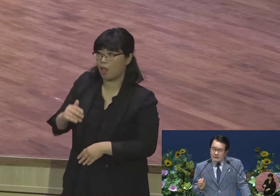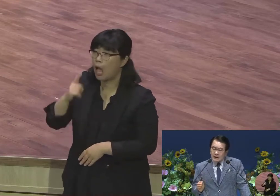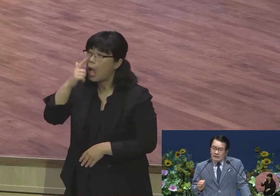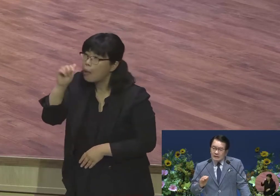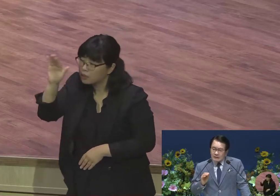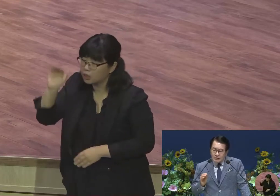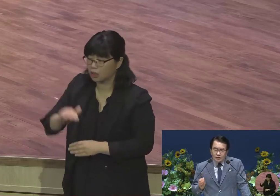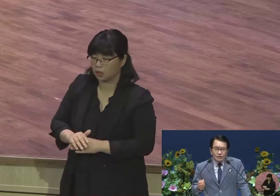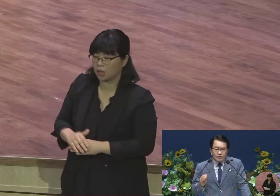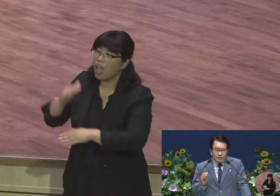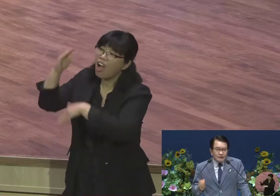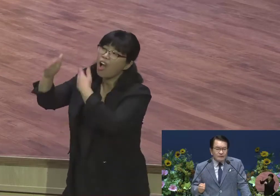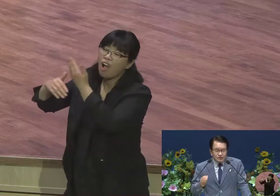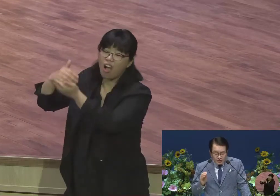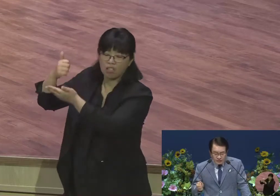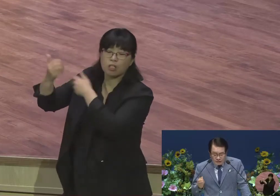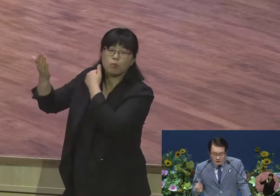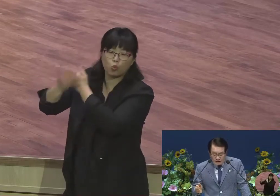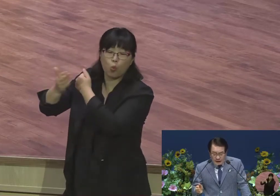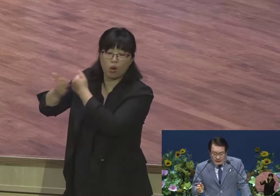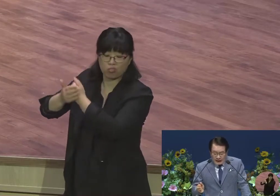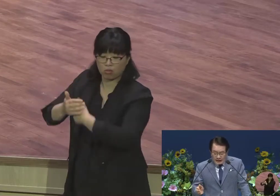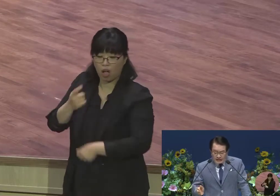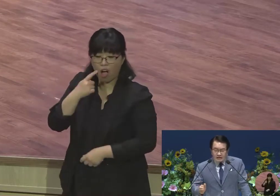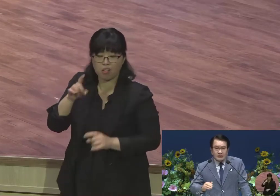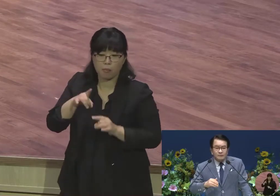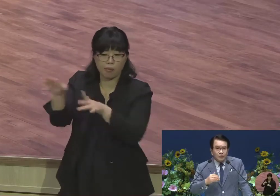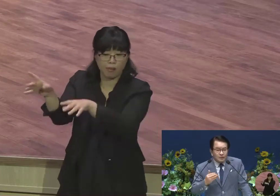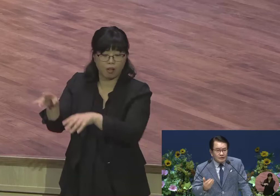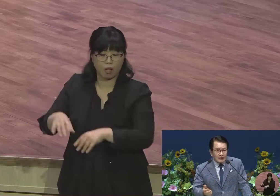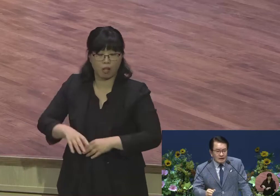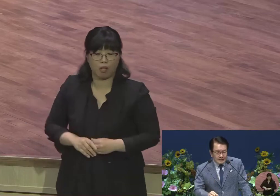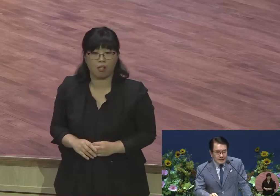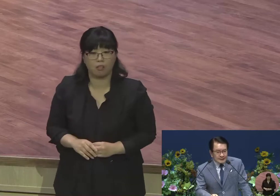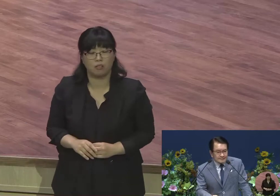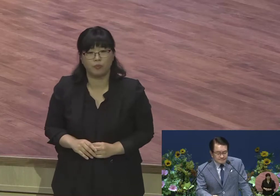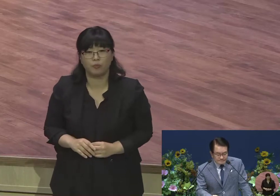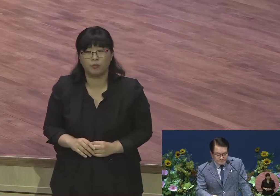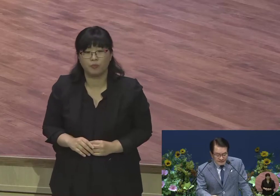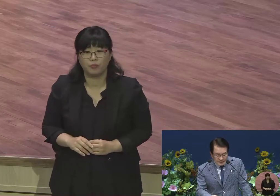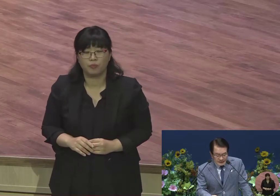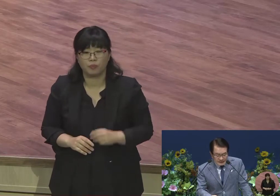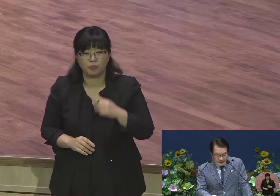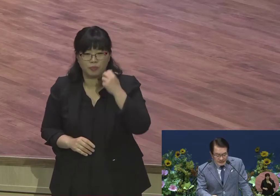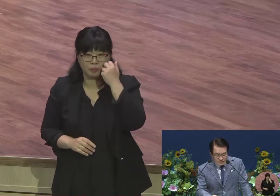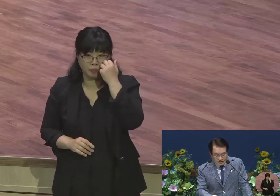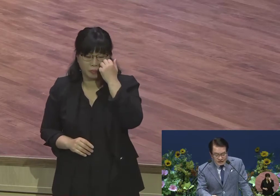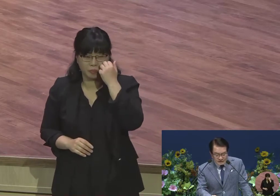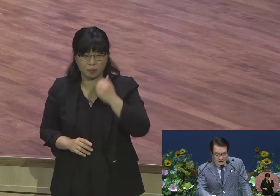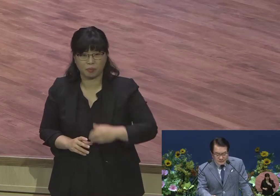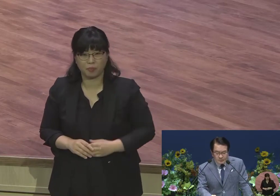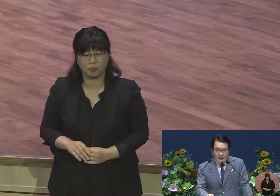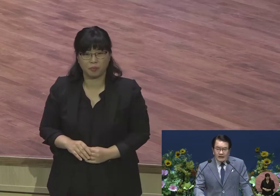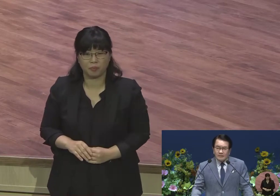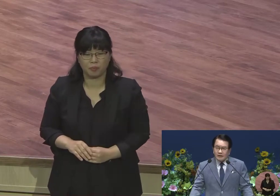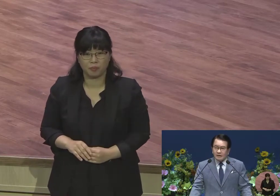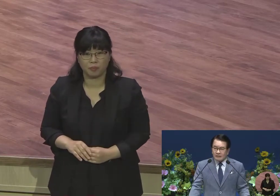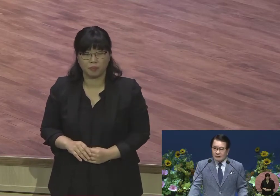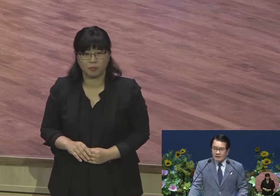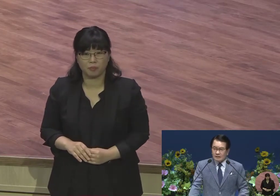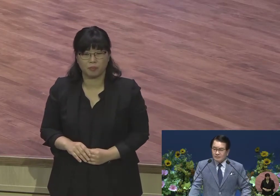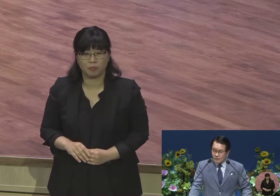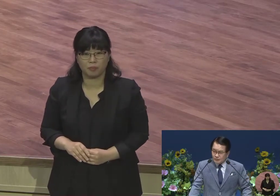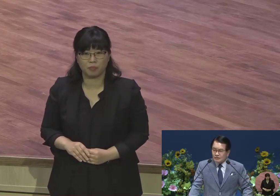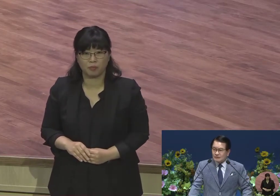은약을 이루기 위해서 최선을 다한 것처럼 보입니다 그런데 이것은요 사실 리부가의